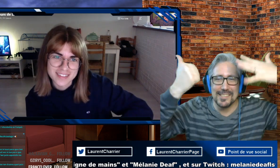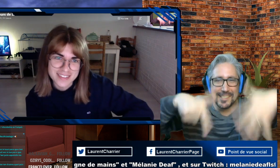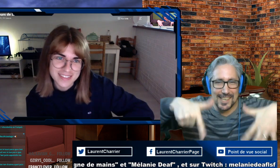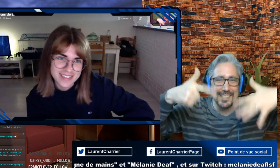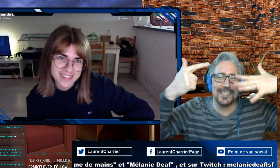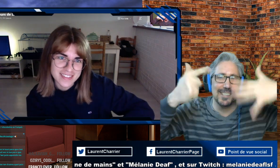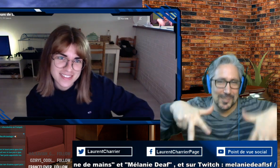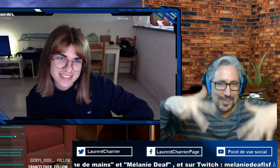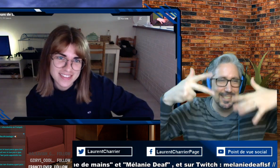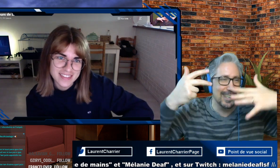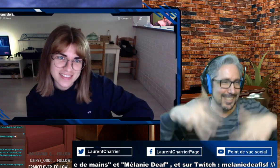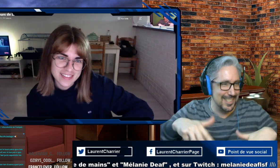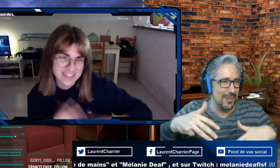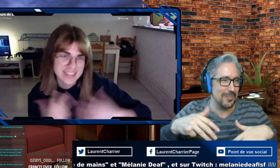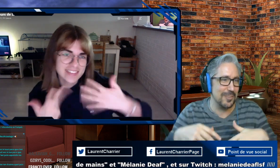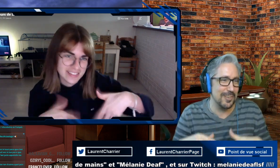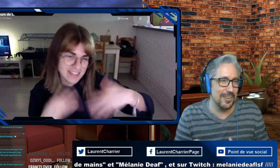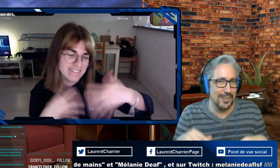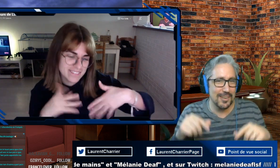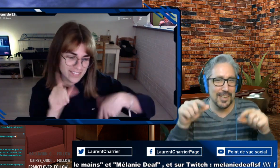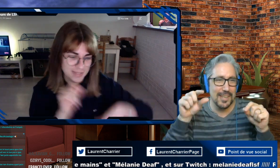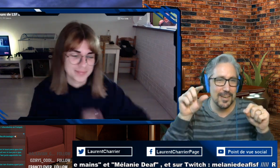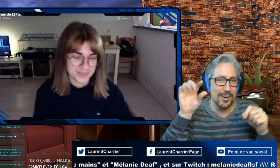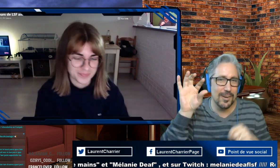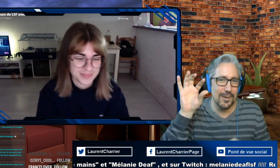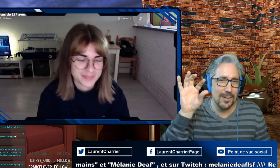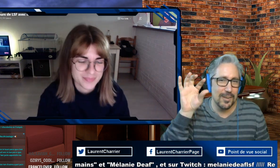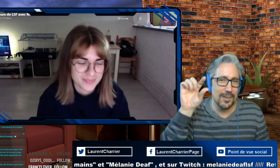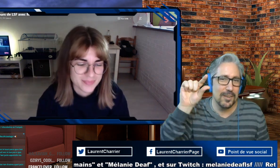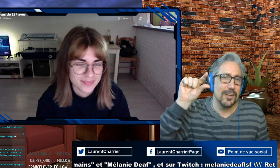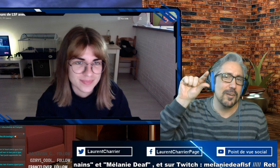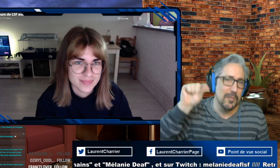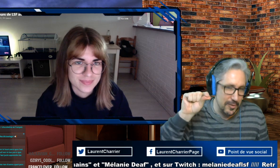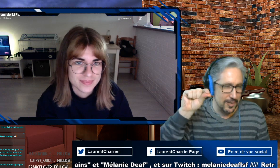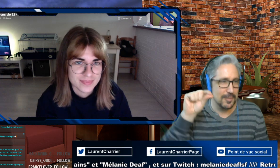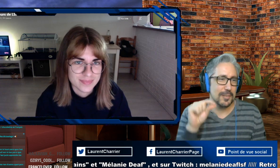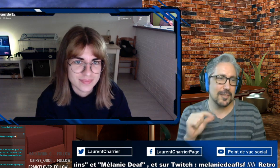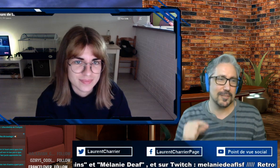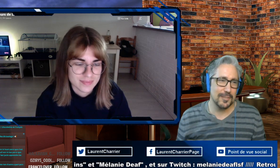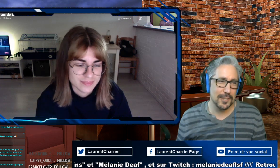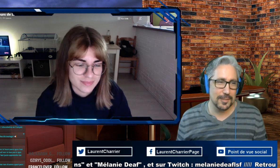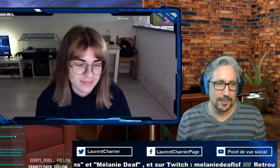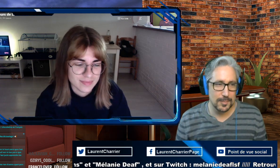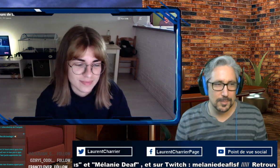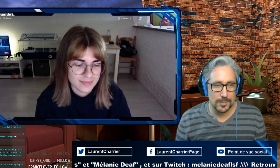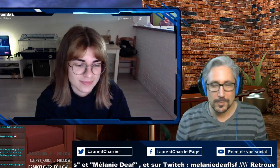16, 17, 18, 19 et 20.